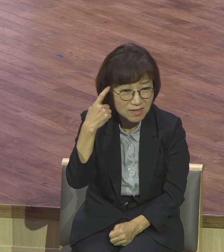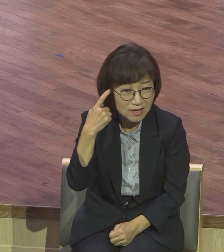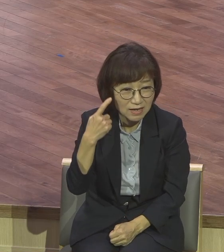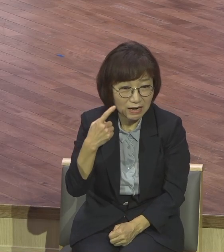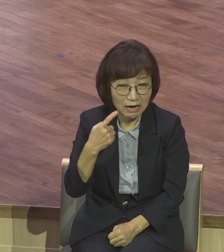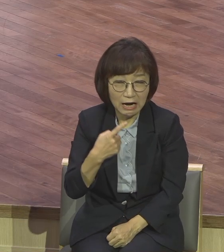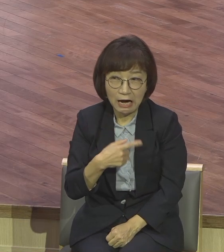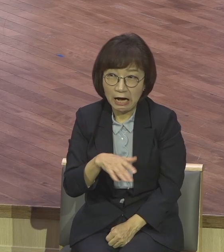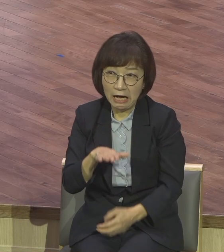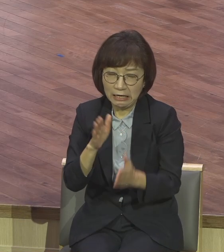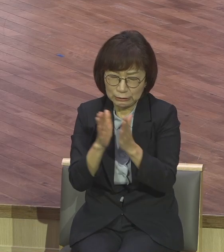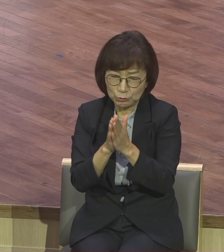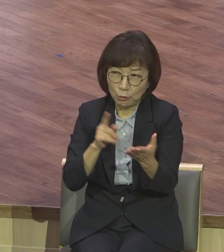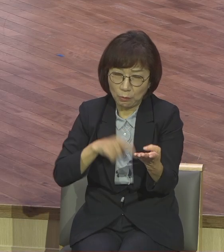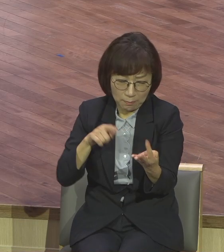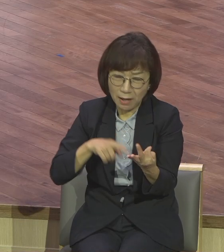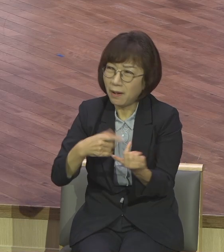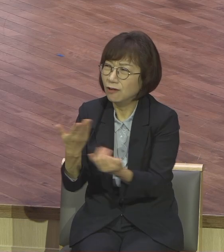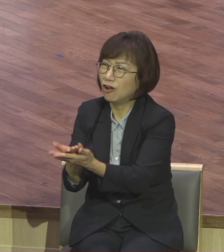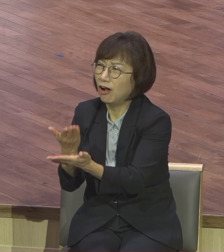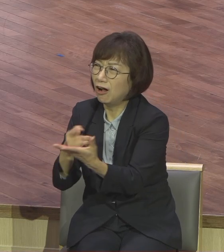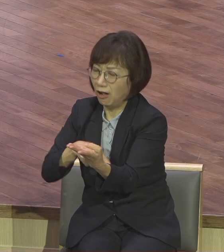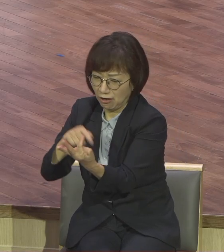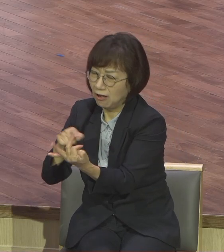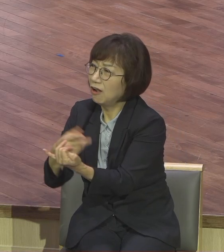뭔가 또 기도 제목이 많아요.